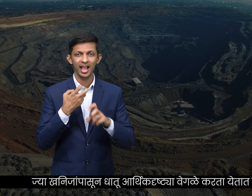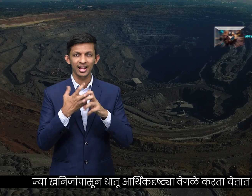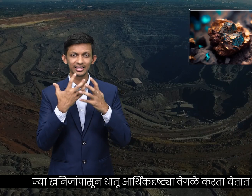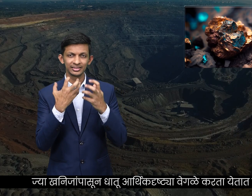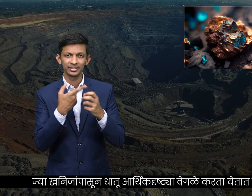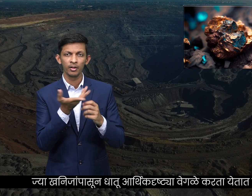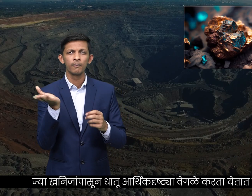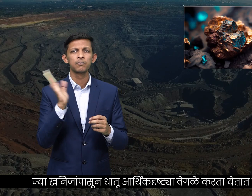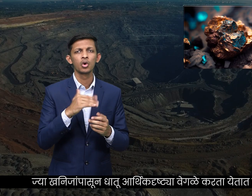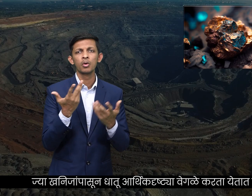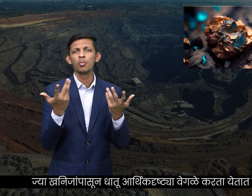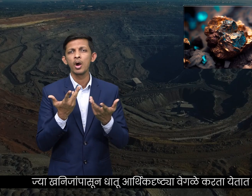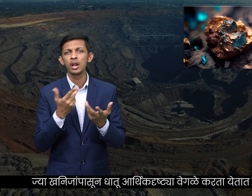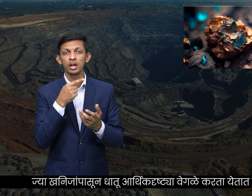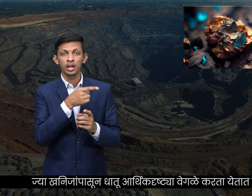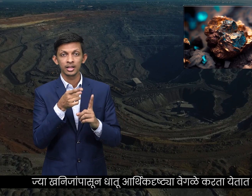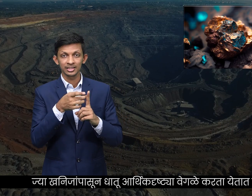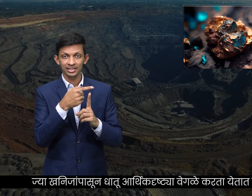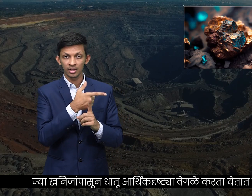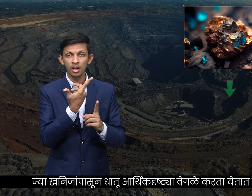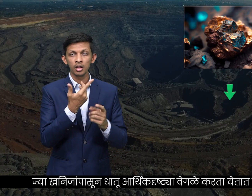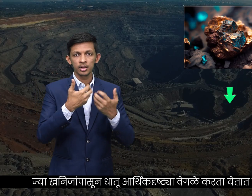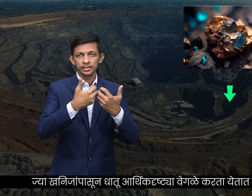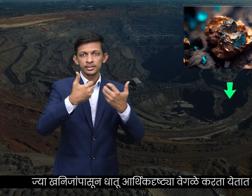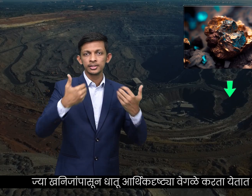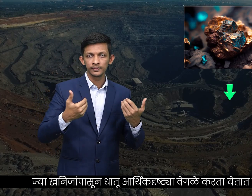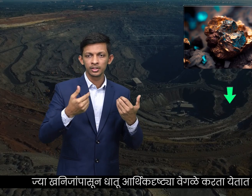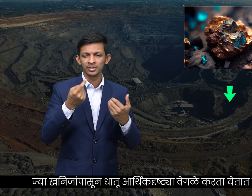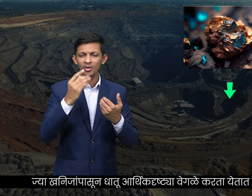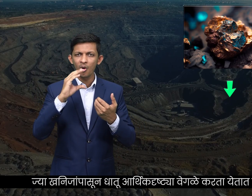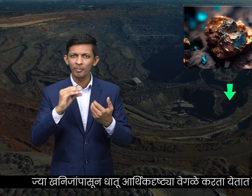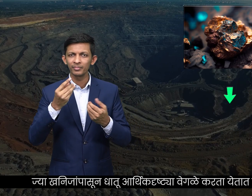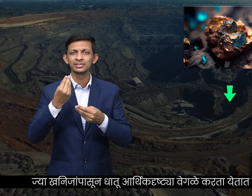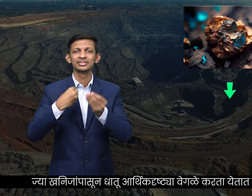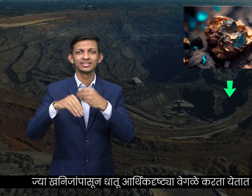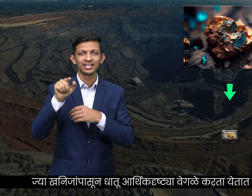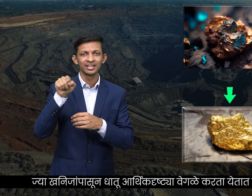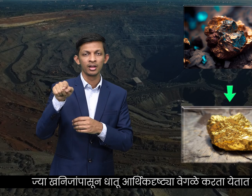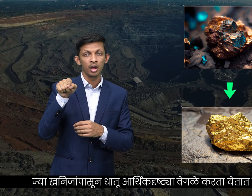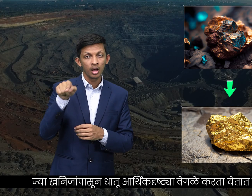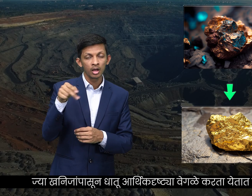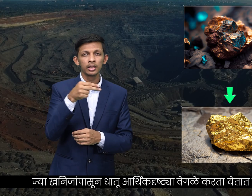ज्या खनिजांपासून धातू आर्थिकदृष्ट्या वेगळे करता येतात त्यांना धातू म्हणतात.